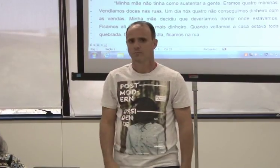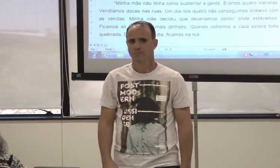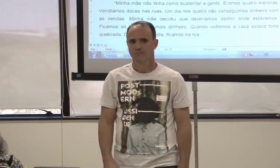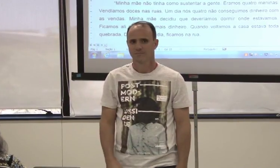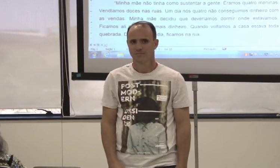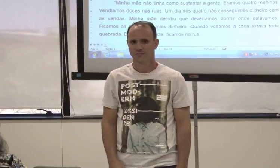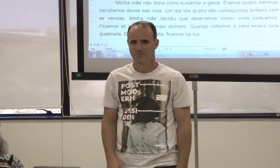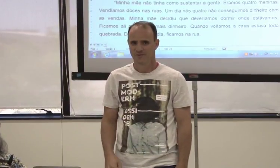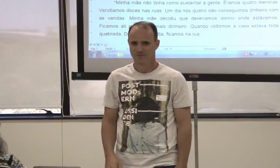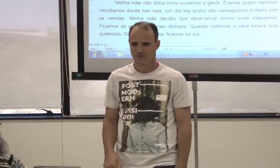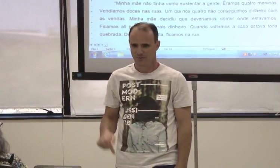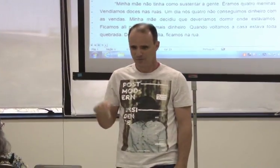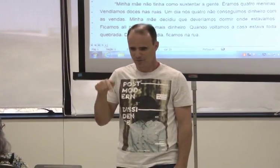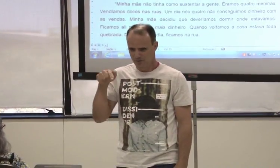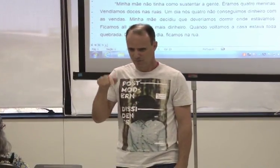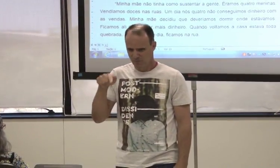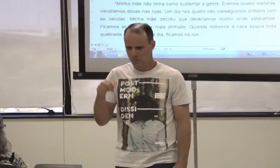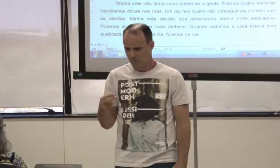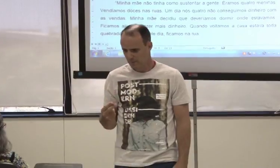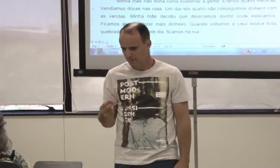Ficamos ali para fazer mais dinheiro.